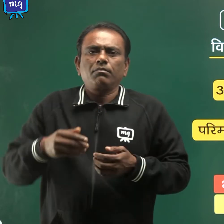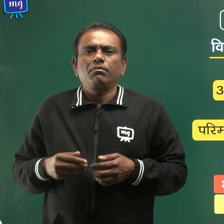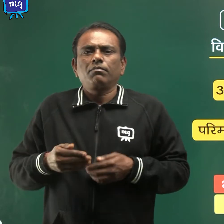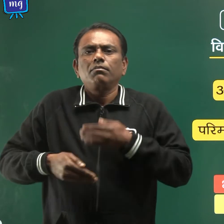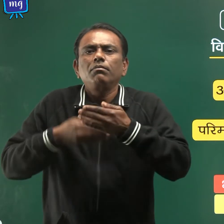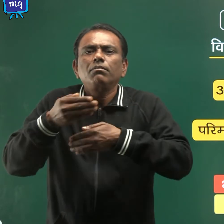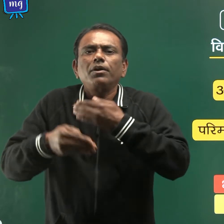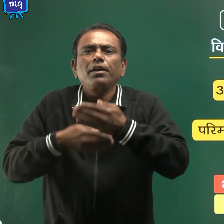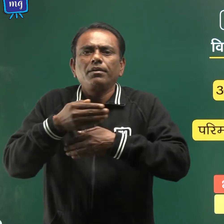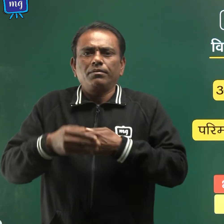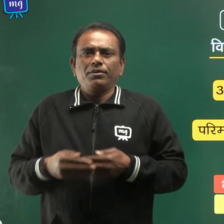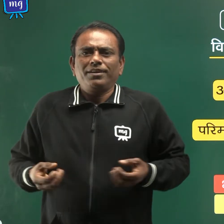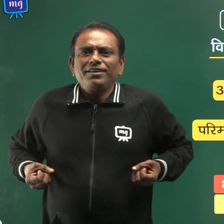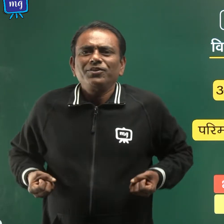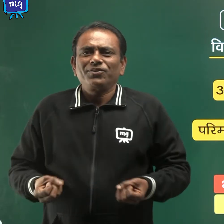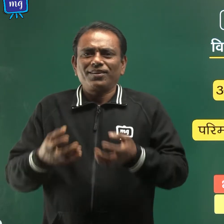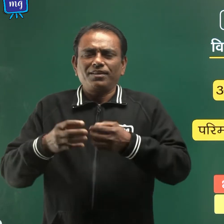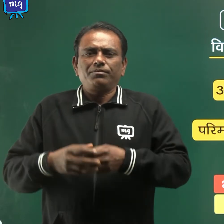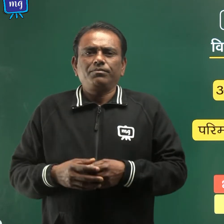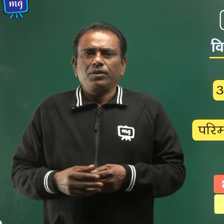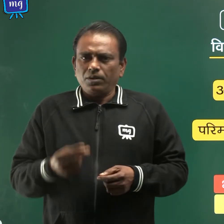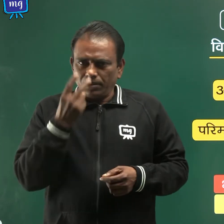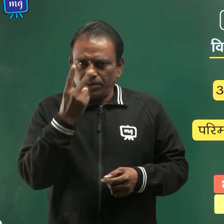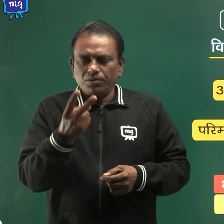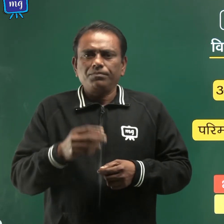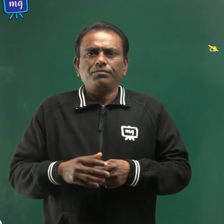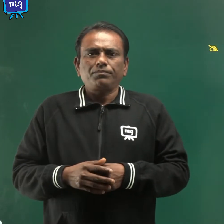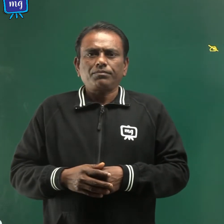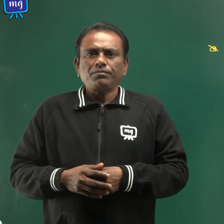पढेंगे शुरू करें देखो